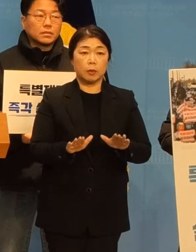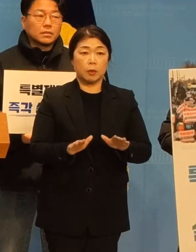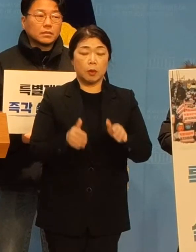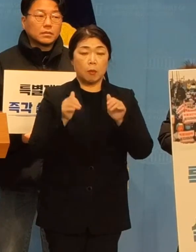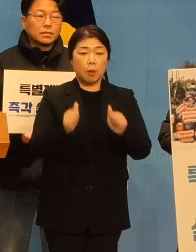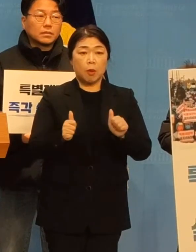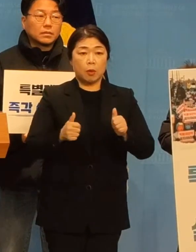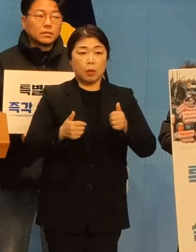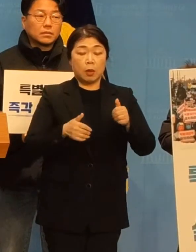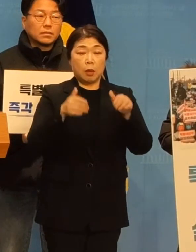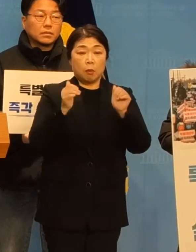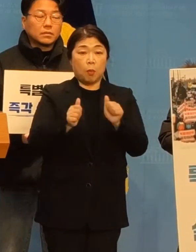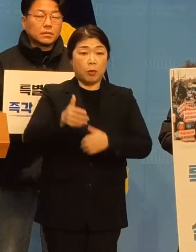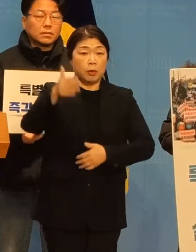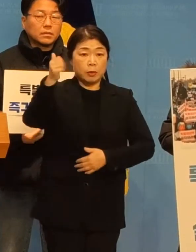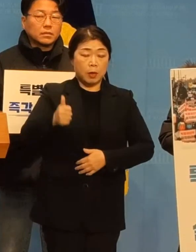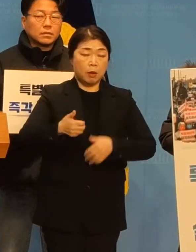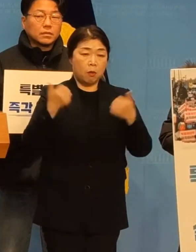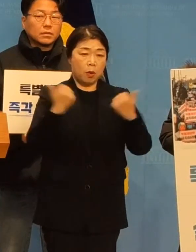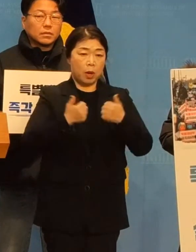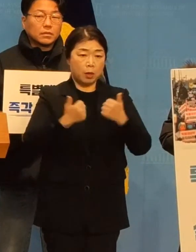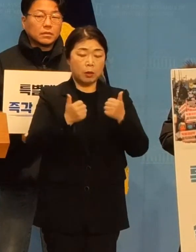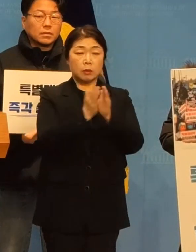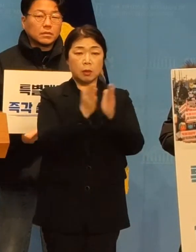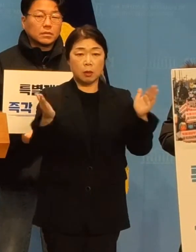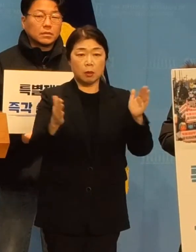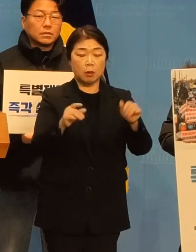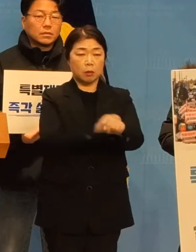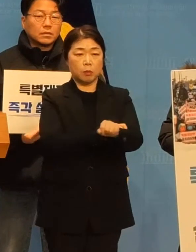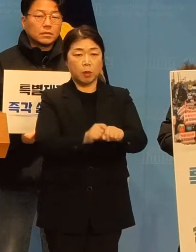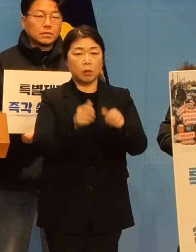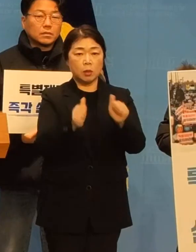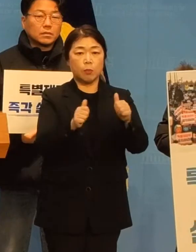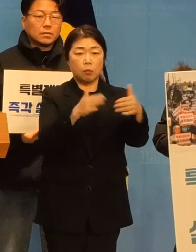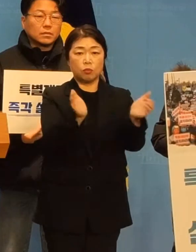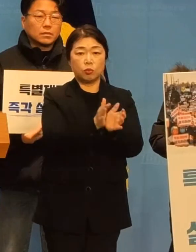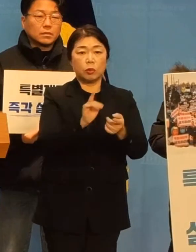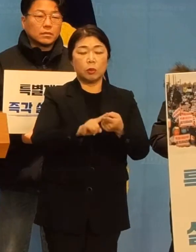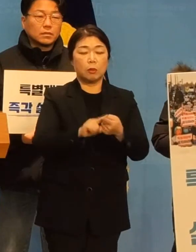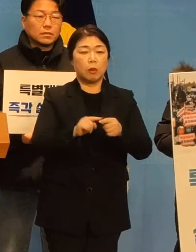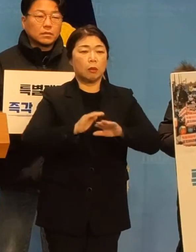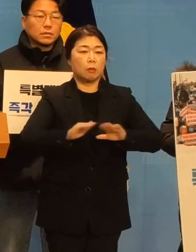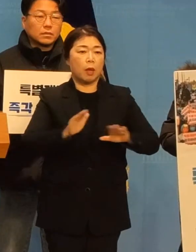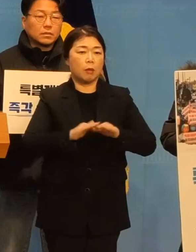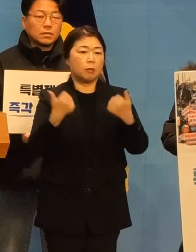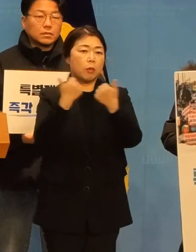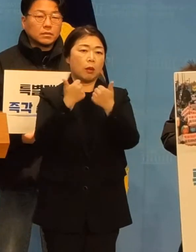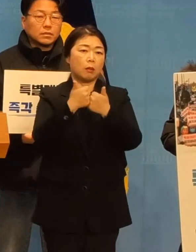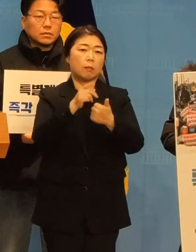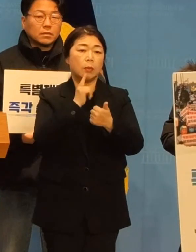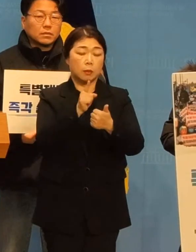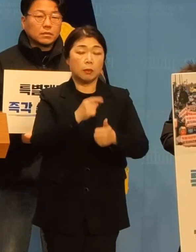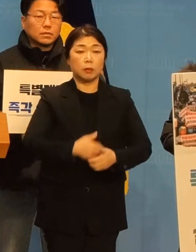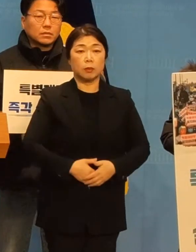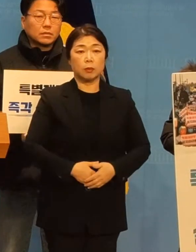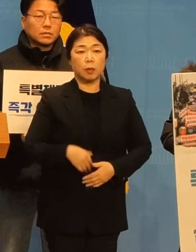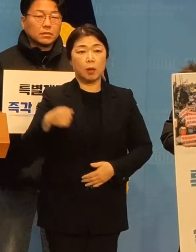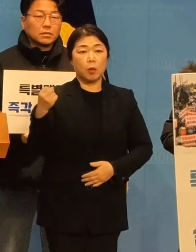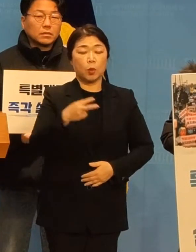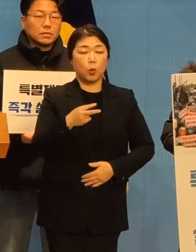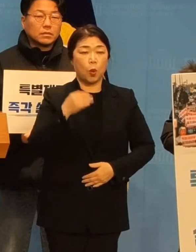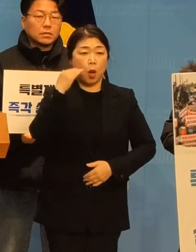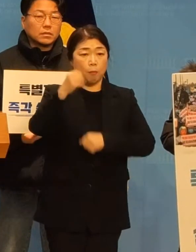법원장 회의가 열리고 이 특별재판부에 대한 대응 논의를 한다고 합니다. 그리고 민주당의